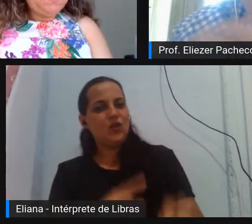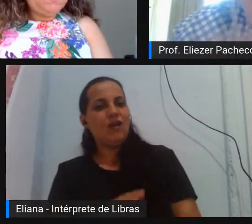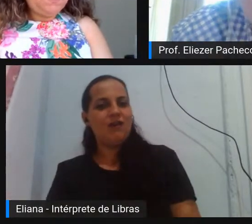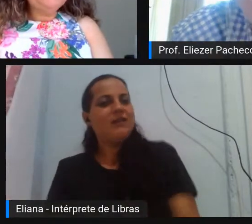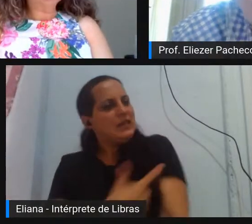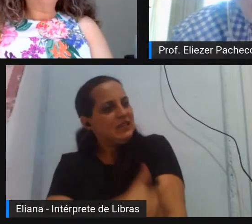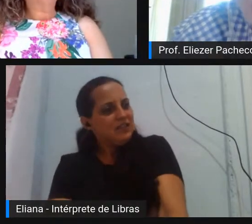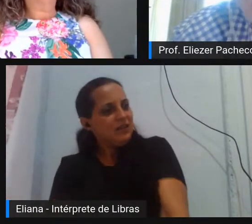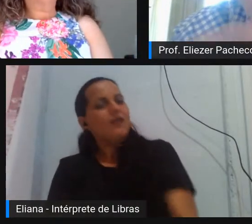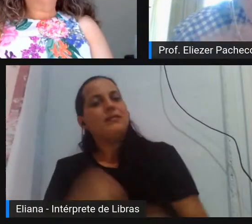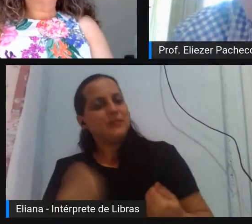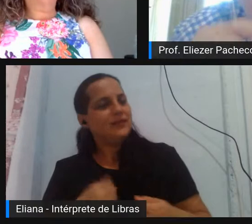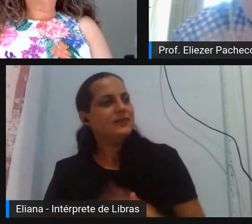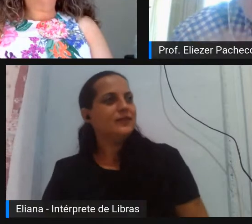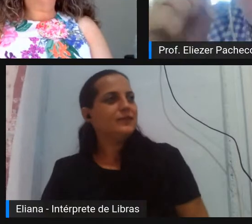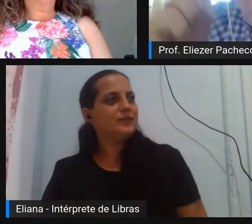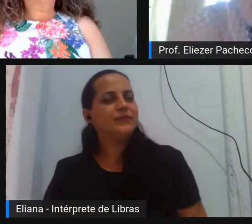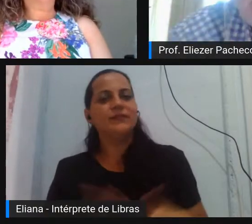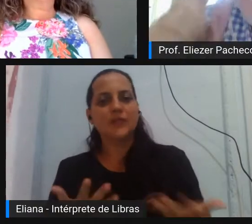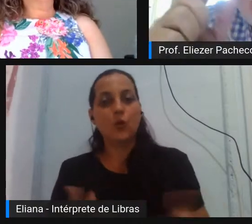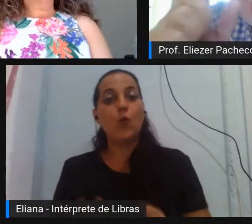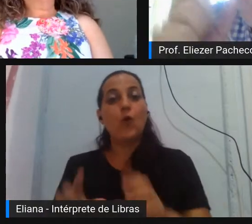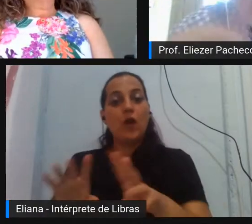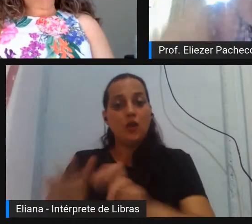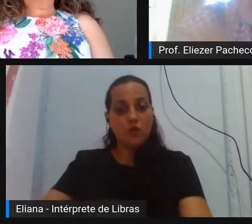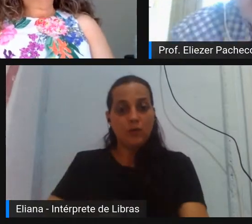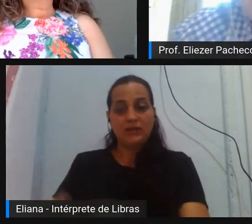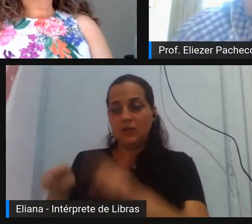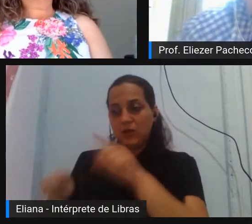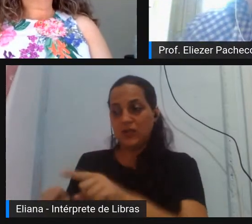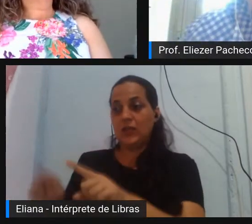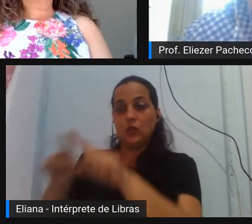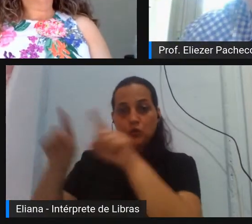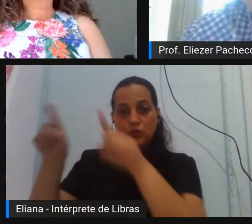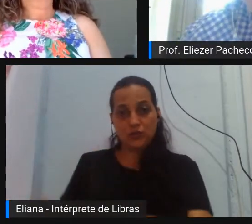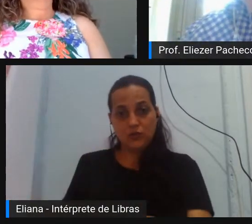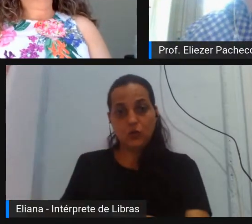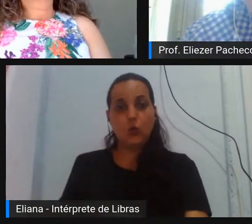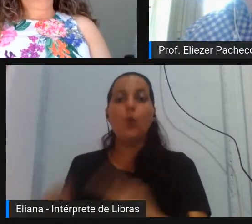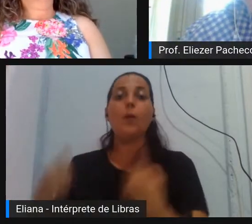E, portanto, a sua formação político-pedagógica é fundamental.